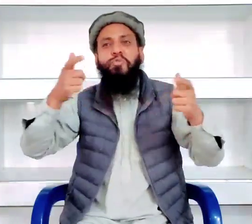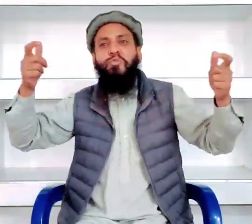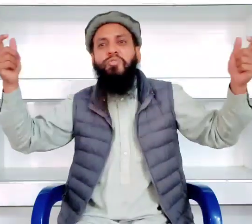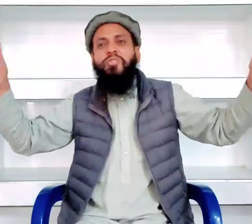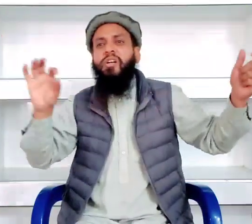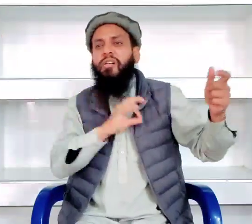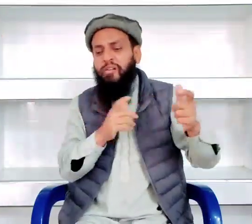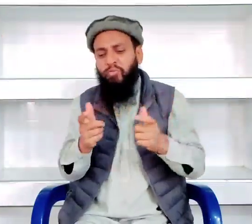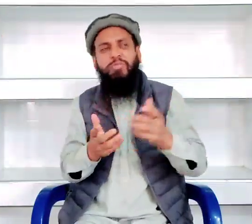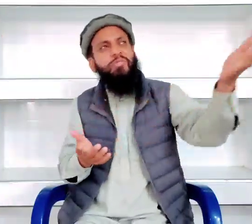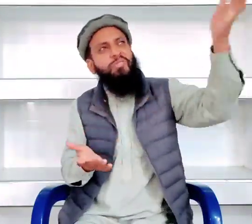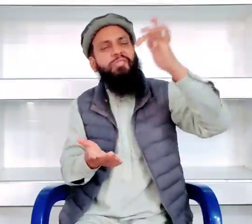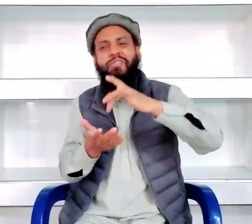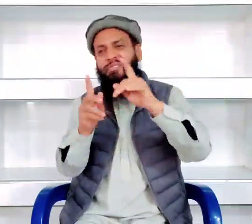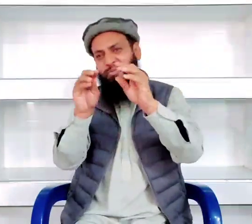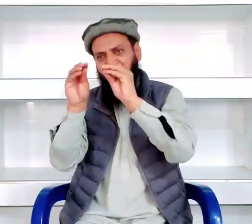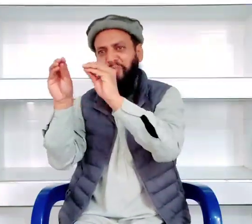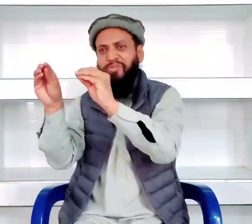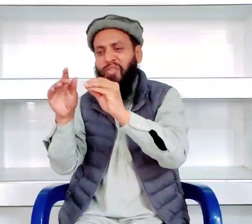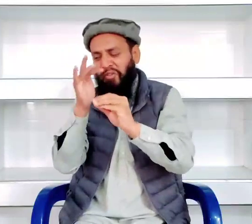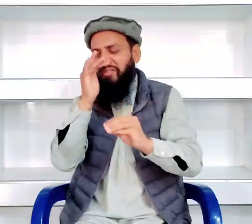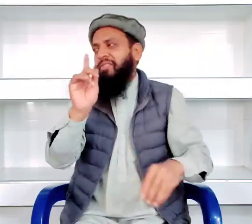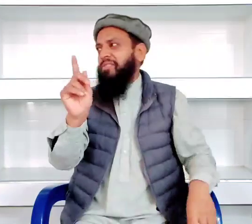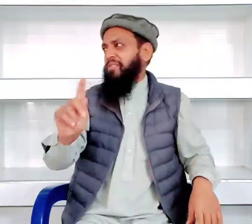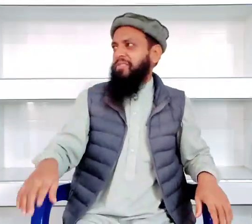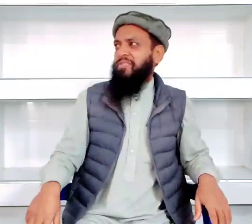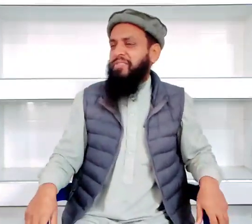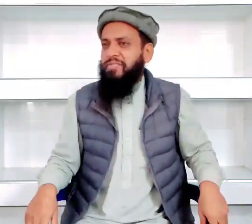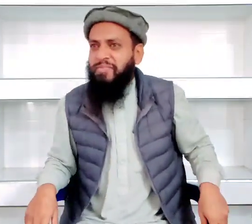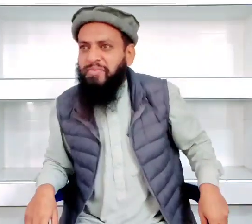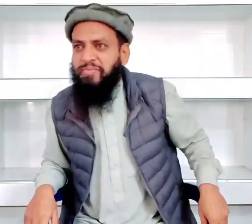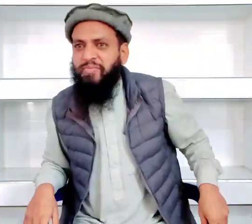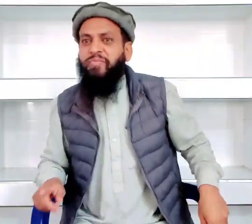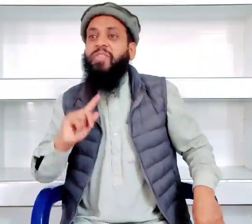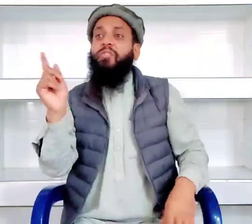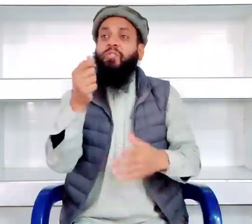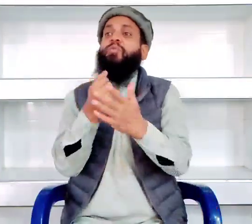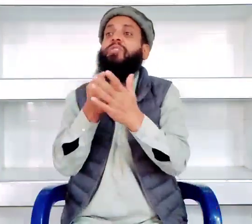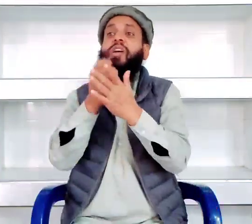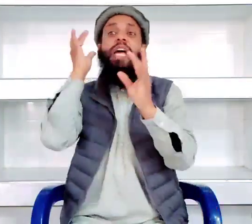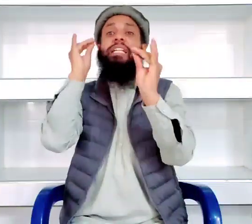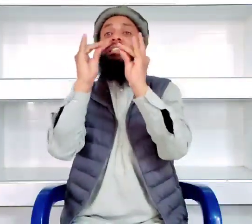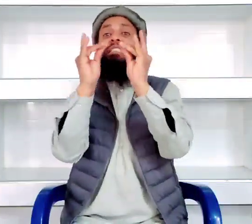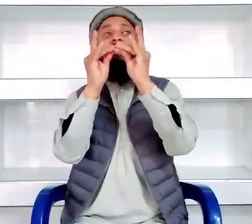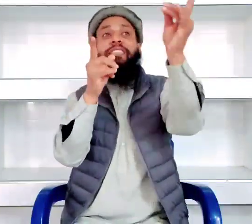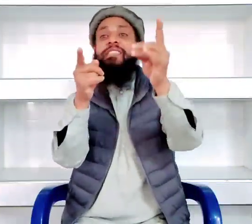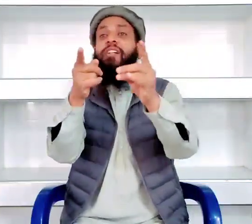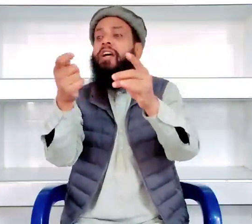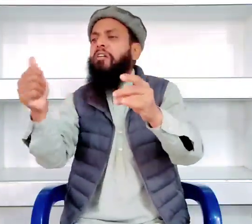ਨੂਰ ਫਰਮਾਏ ਮਸਜਿਦ ਬਣ ਜਾਏਗੀ ਕਾਜੀ ਸਾਹਿਬ ਕੁਰਾਨ ਪੜਾਣਗੇ ਬੱਚੇ ਪੜ੍ਹਨਗੇ ਜਿੰਨੀ ਦੇਰ ਤੱਕ ਤਾਂ ਕਿਆਮਤ ਮਸਜਿਦ ਰਹੇਗੀ ਤੁਹਾਡੇ ਨਾਮਾ ਮਾਲ ਦੇ ਅੰਦਰ